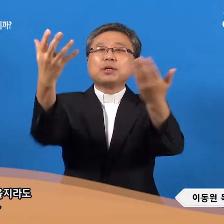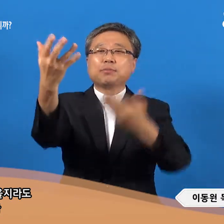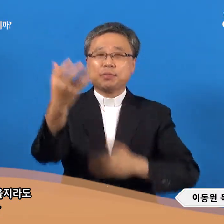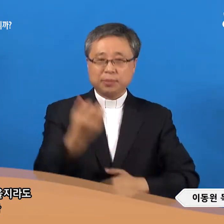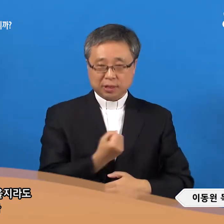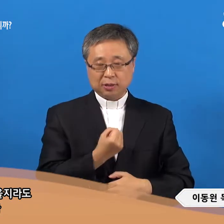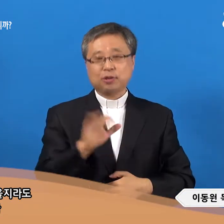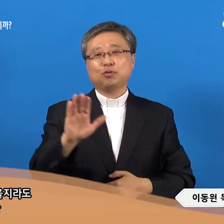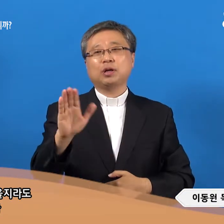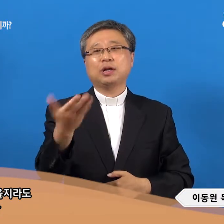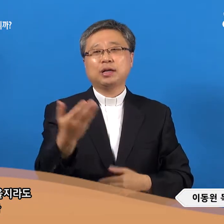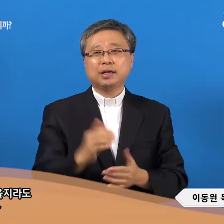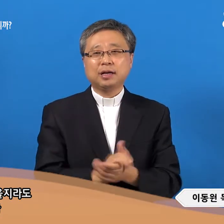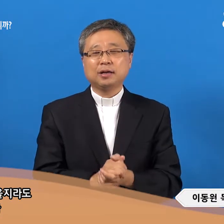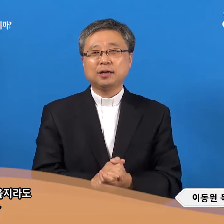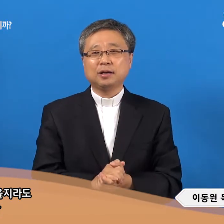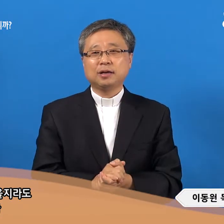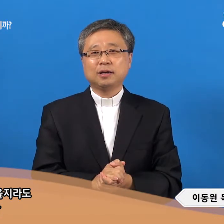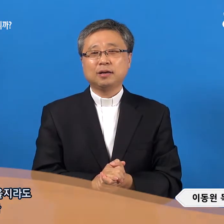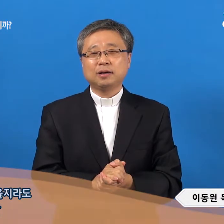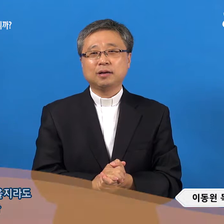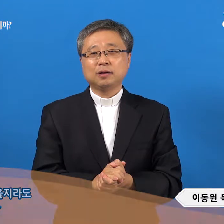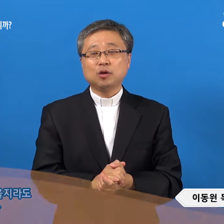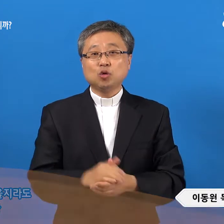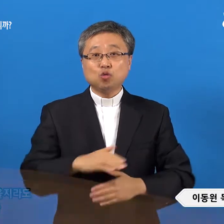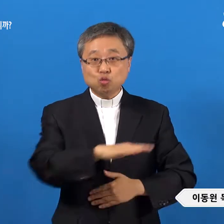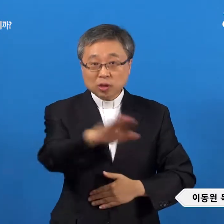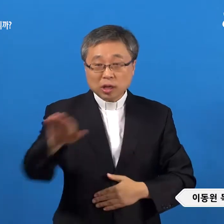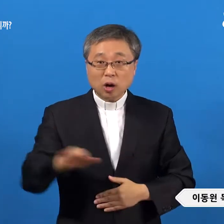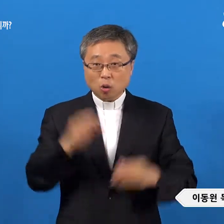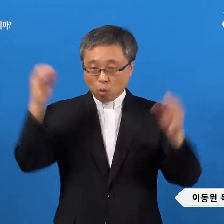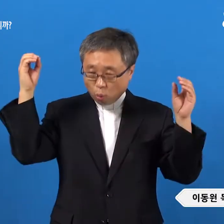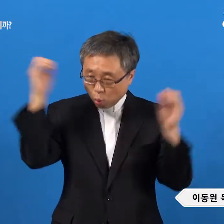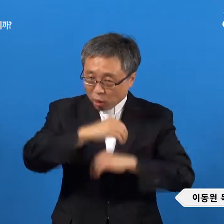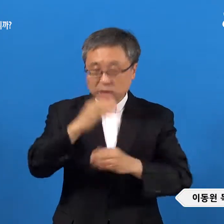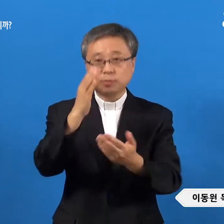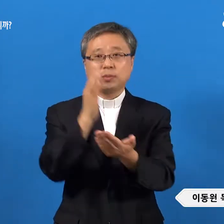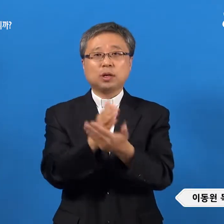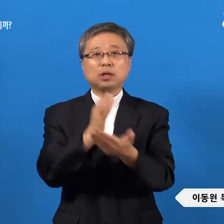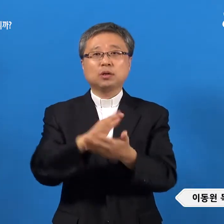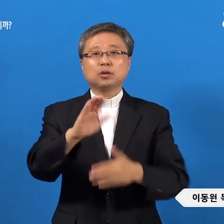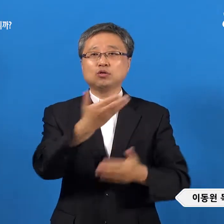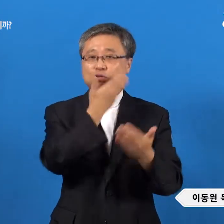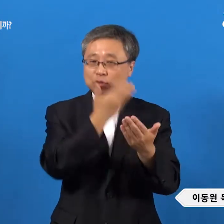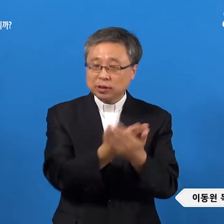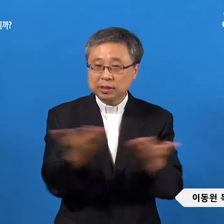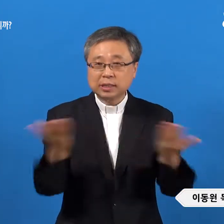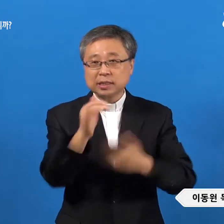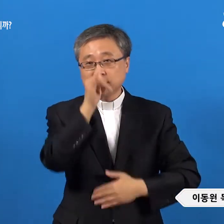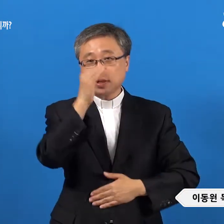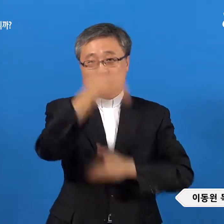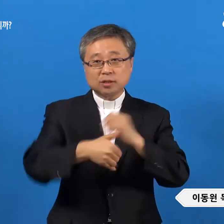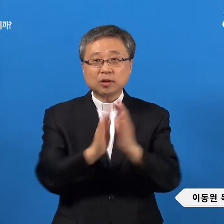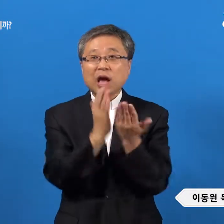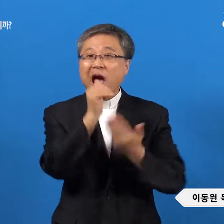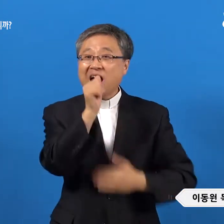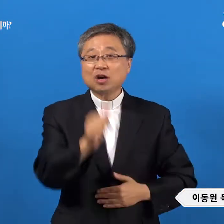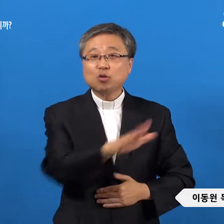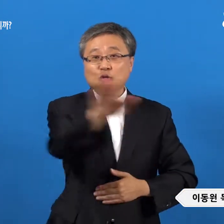받으리라. 네, 이것은 우리가 오해하지 말아야 할 중요한 사실이 있습니다. 성경은 결코 우리의